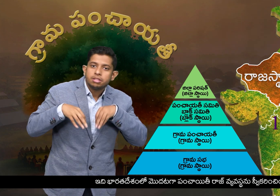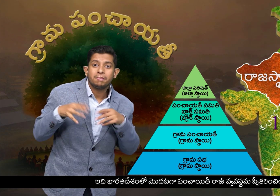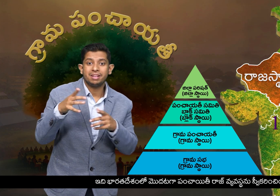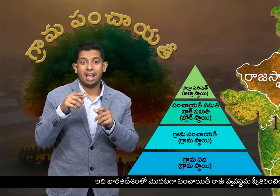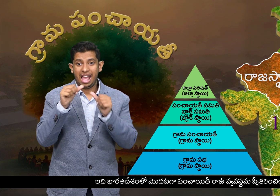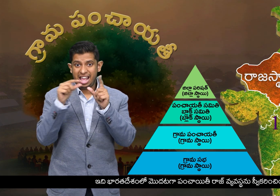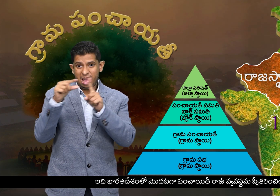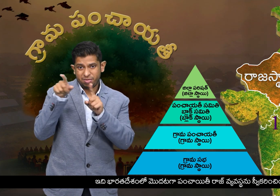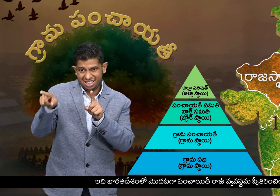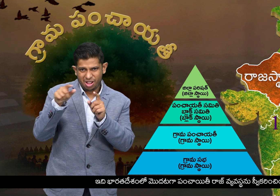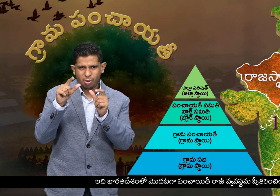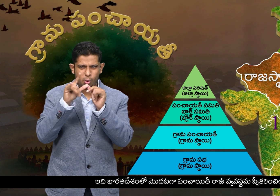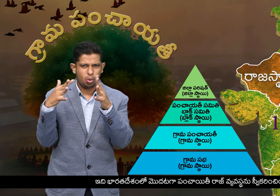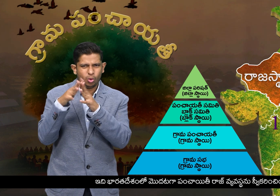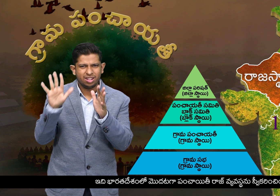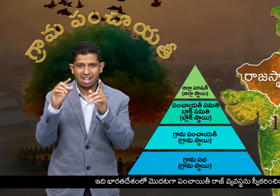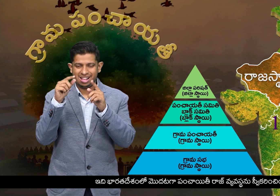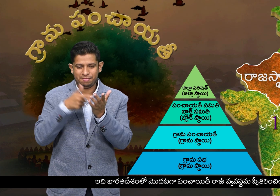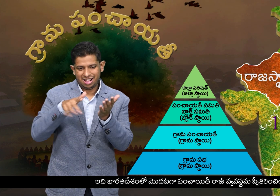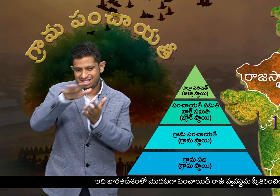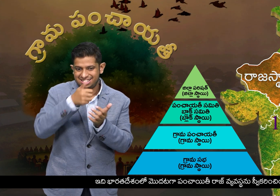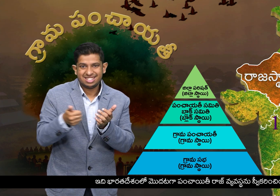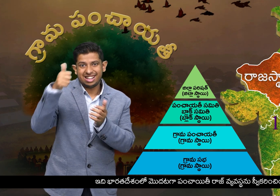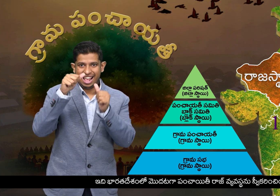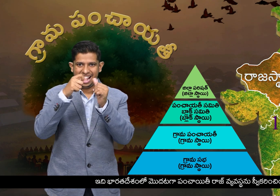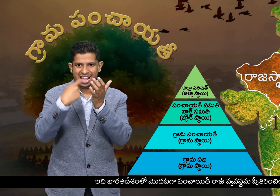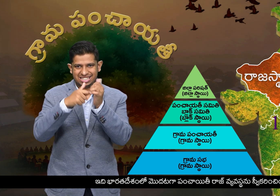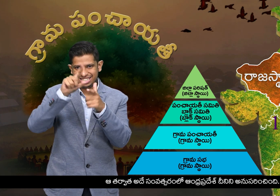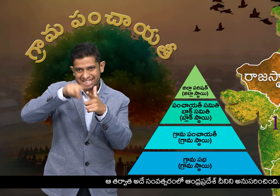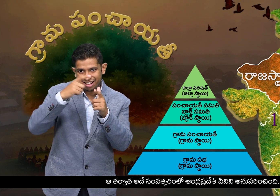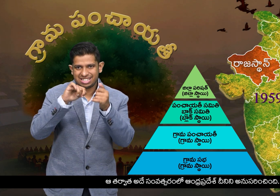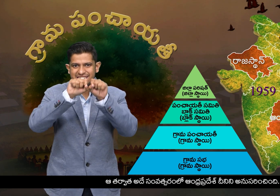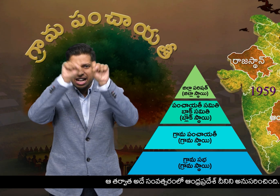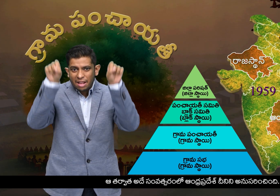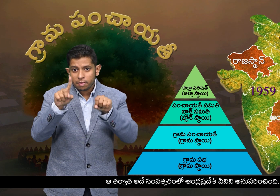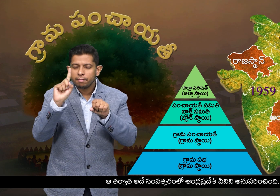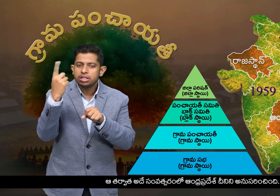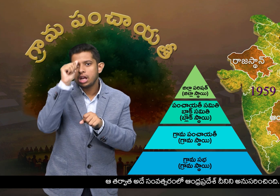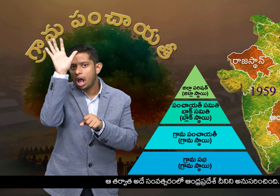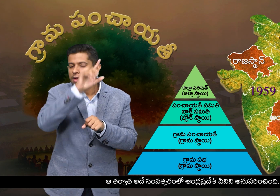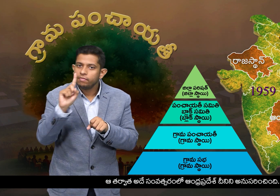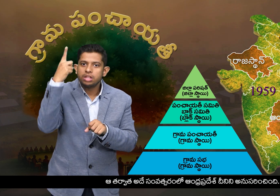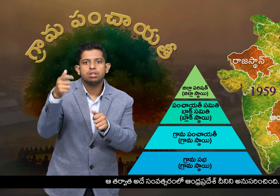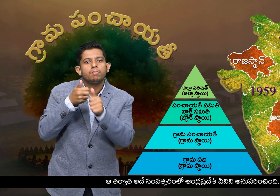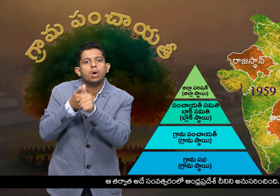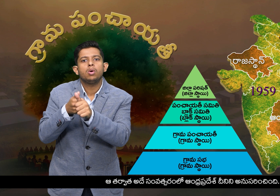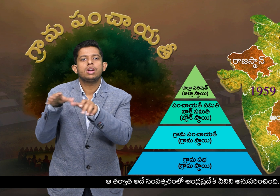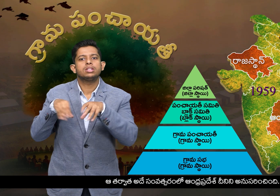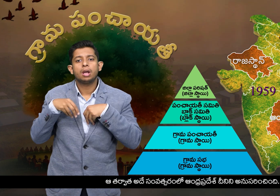ఇది భారతదేశంలో మొదటి పంచాయతీరాజ్ వ్యవస్థను స్వీకరించింది. ఆ తర్వాత అదే